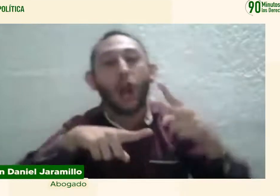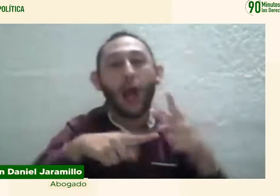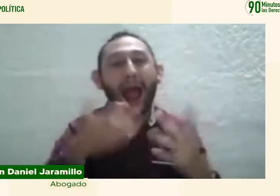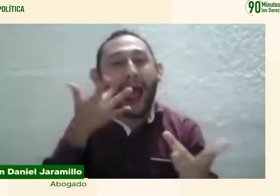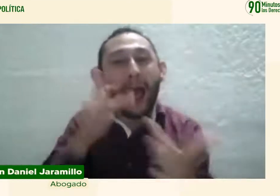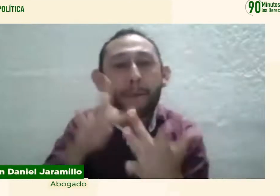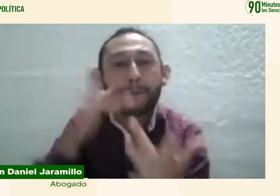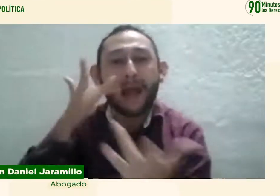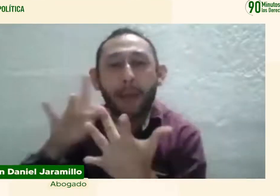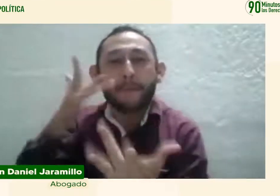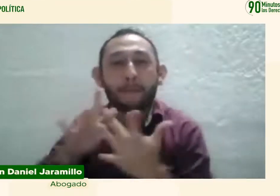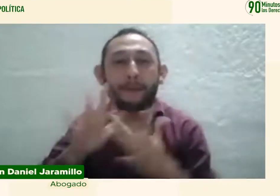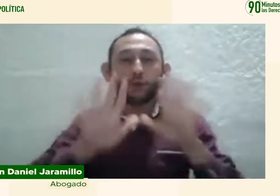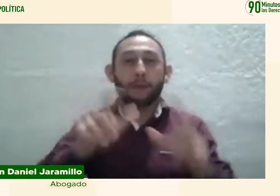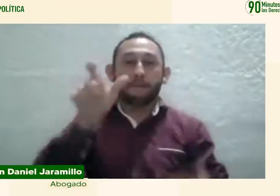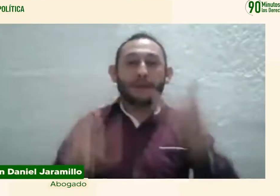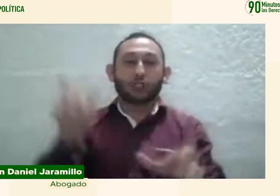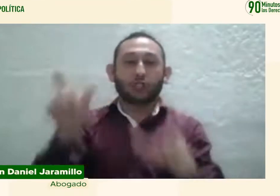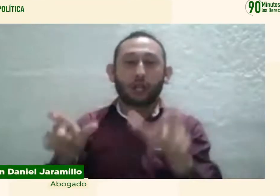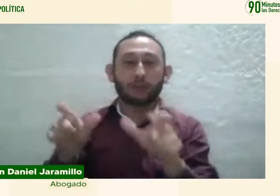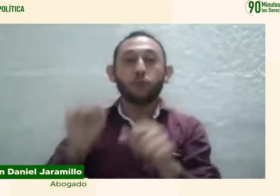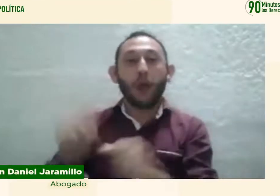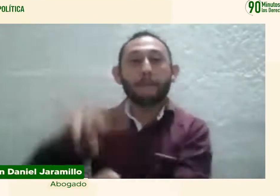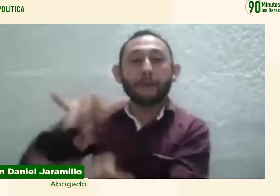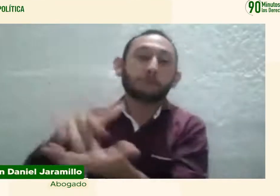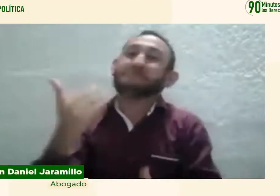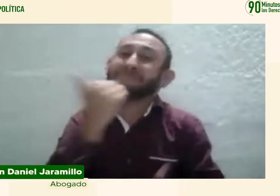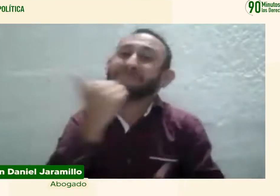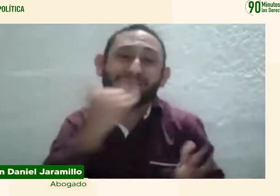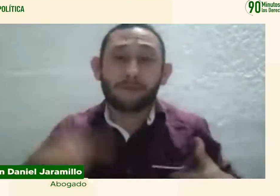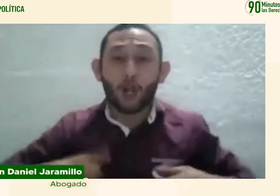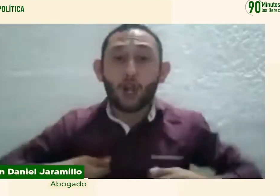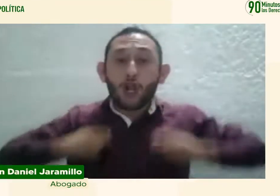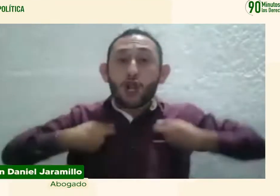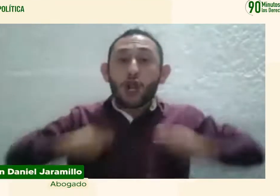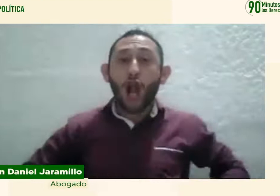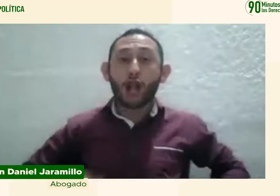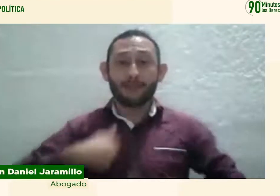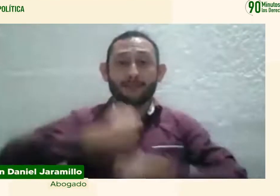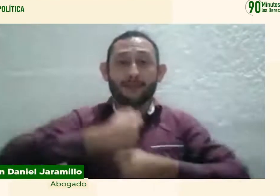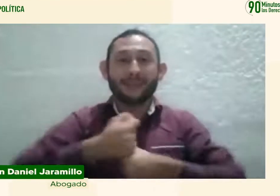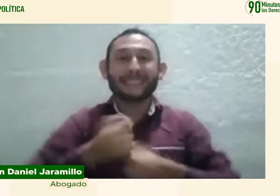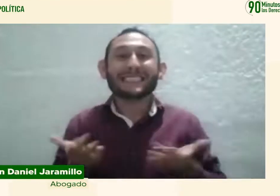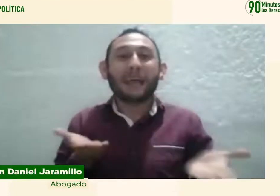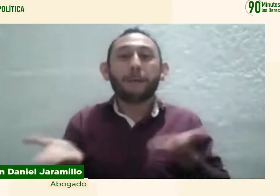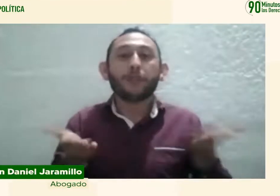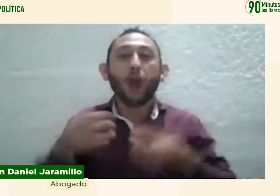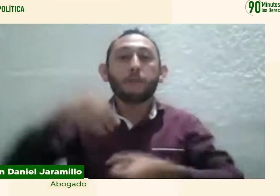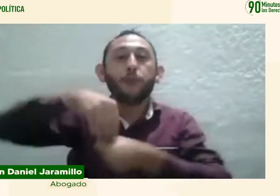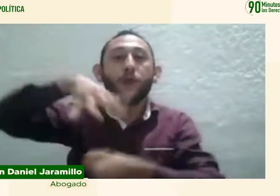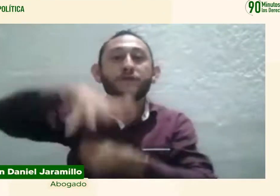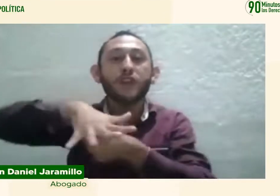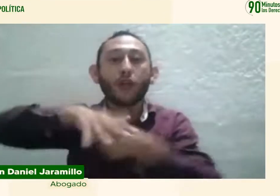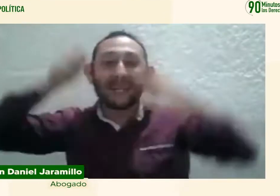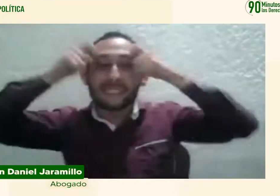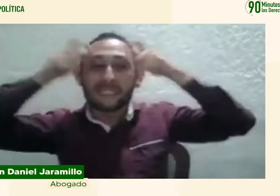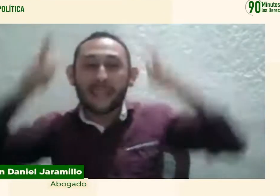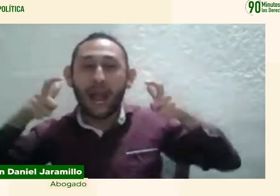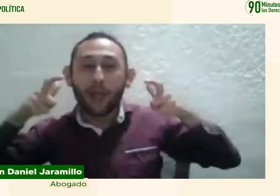pueden hacerlo o no si aplica para ellos dentro de cómo ser persona o dentro de su rol